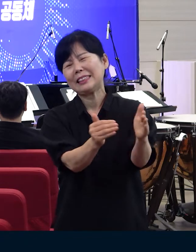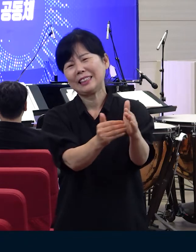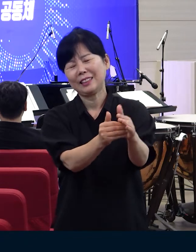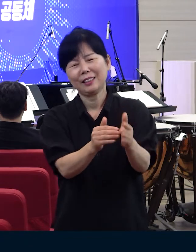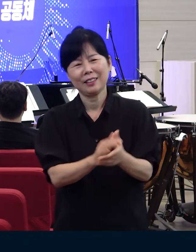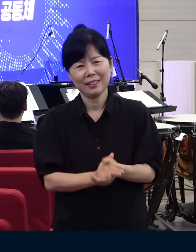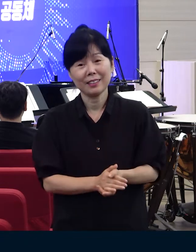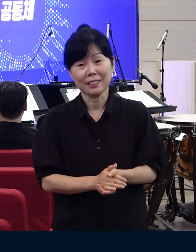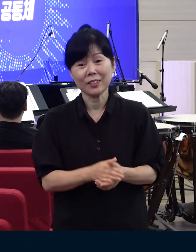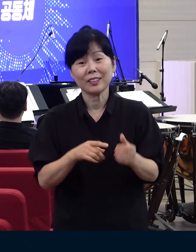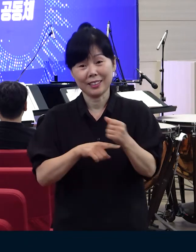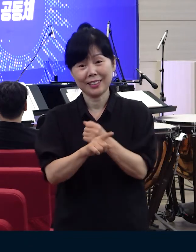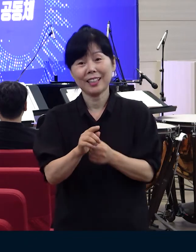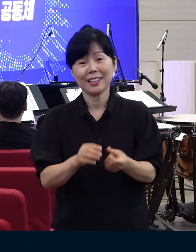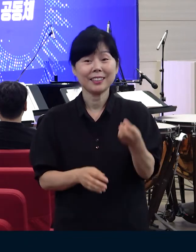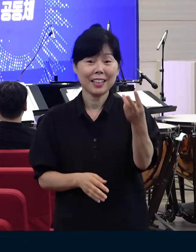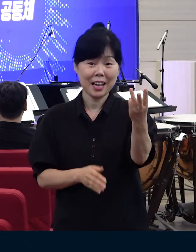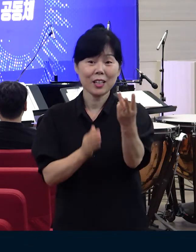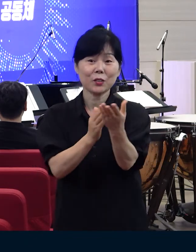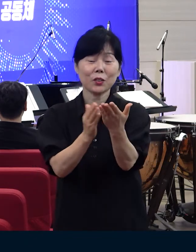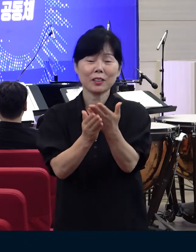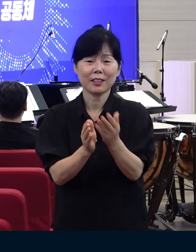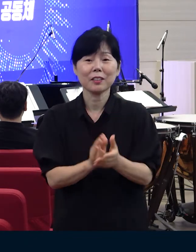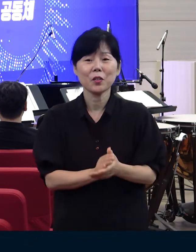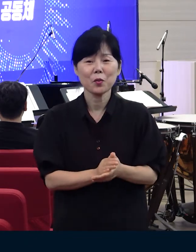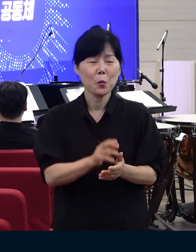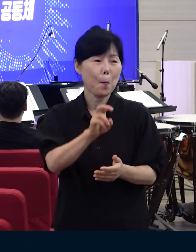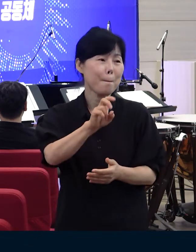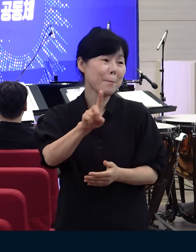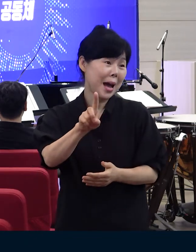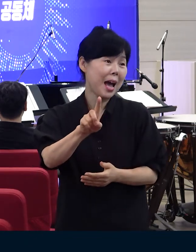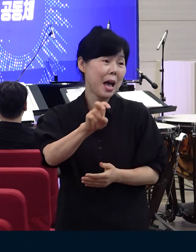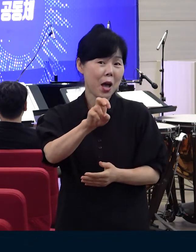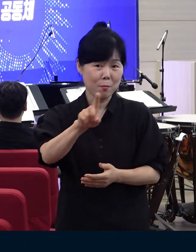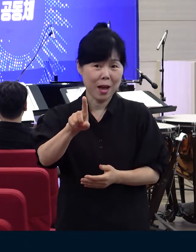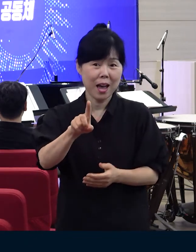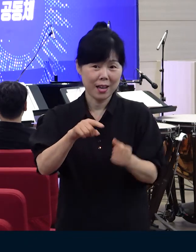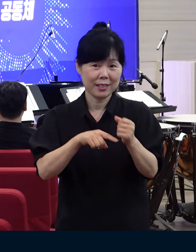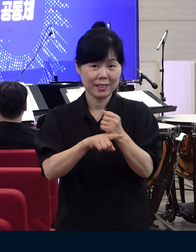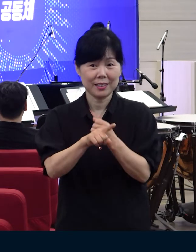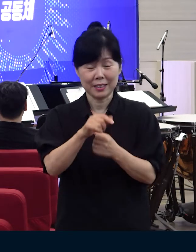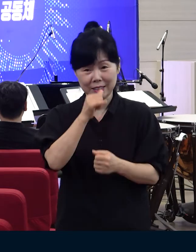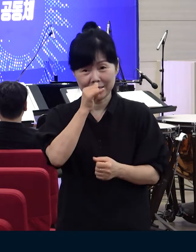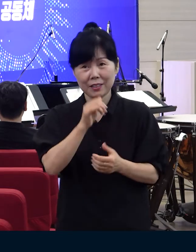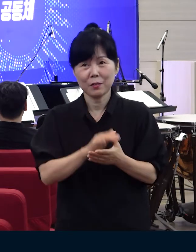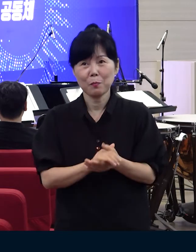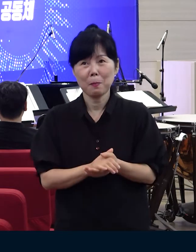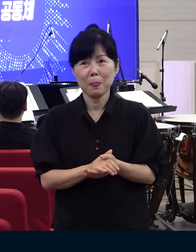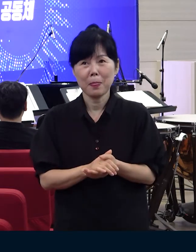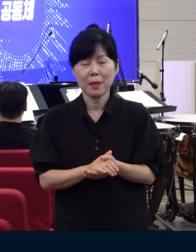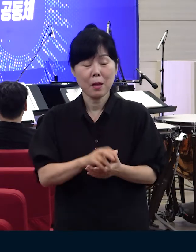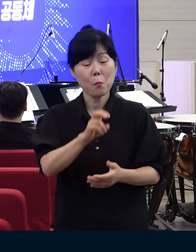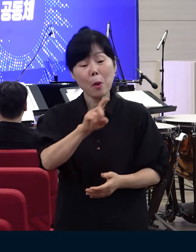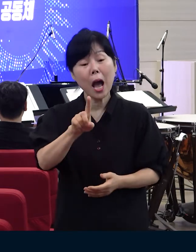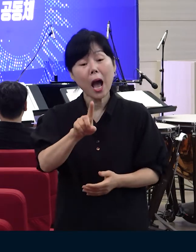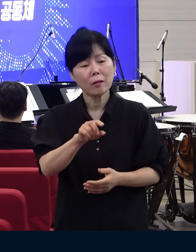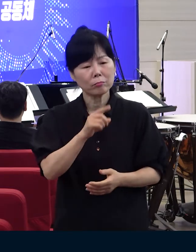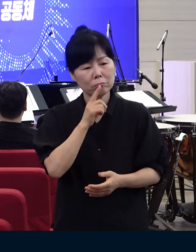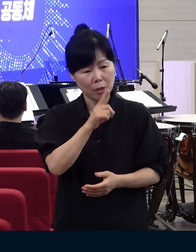하면 그런 의미의 하지 마라, 하지 마 하는 마의 마와 같은 의미예요. 그래서 마 그러면 하지 마라는